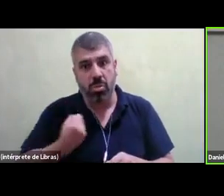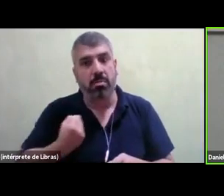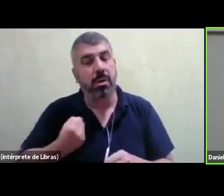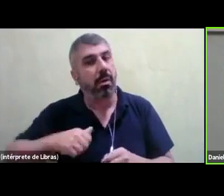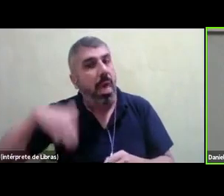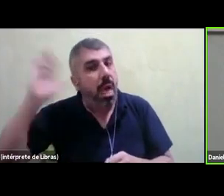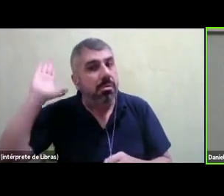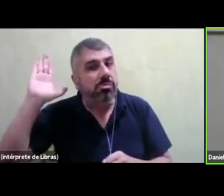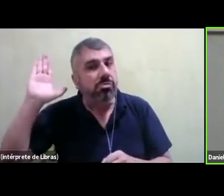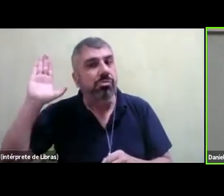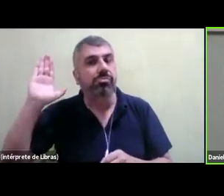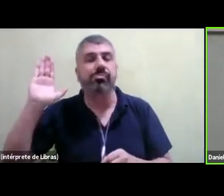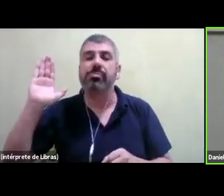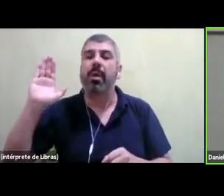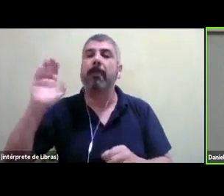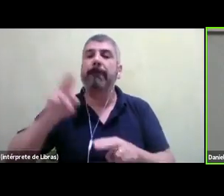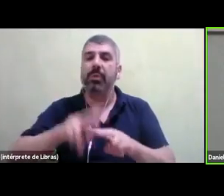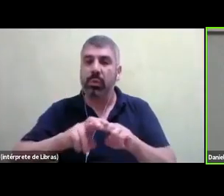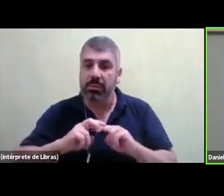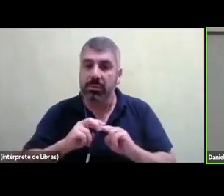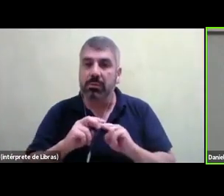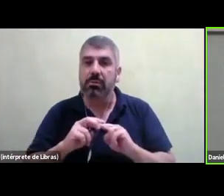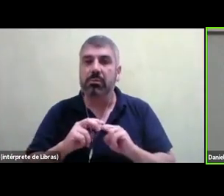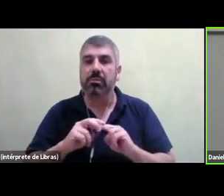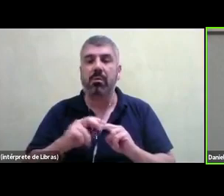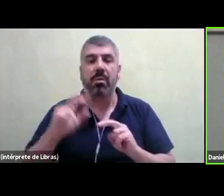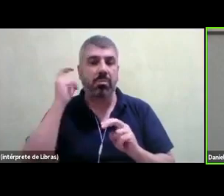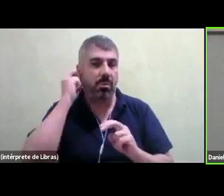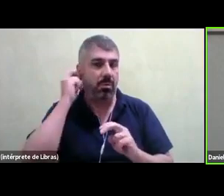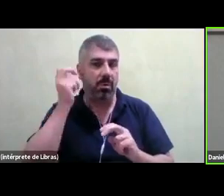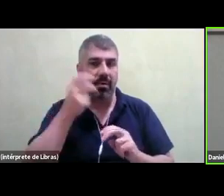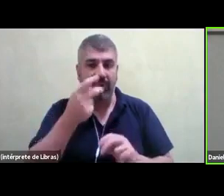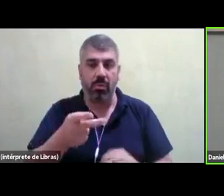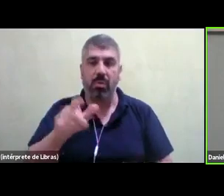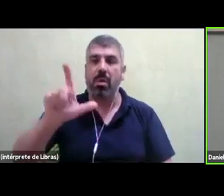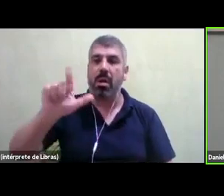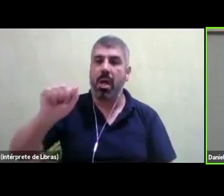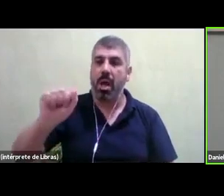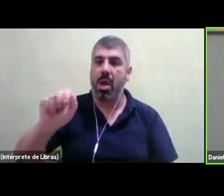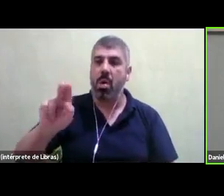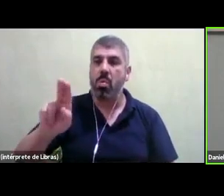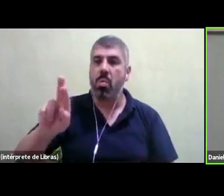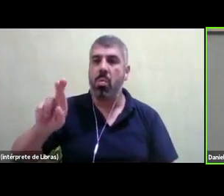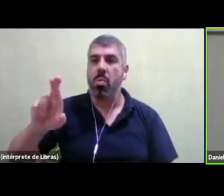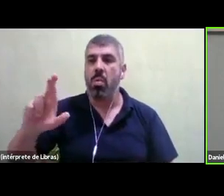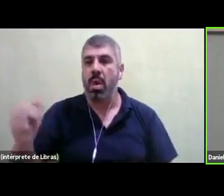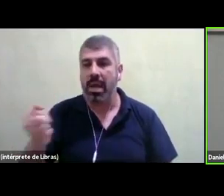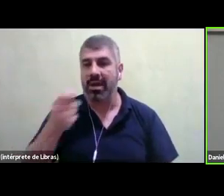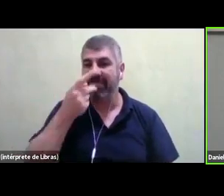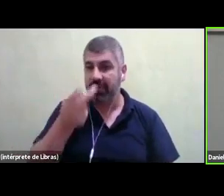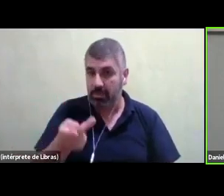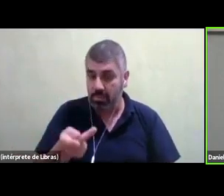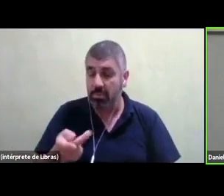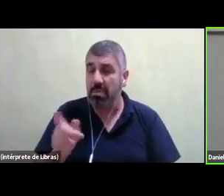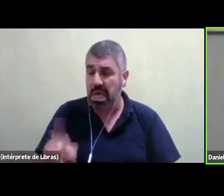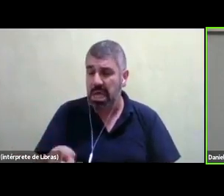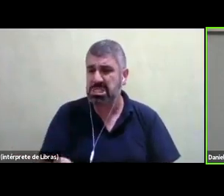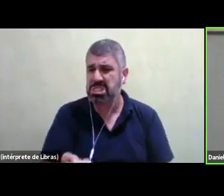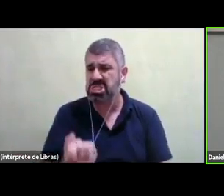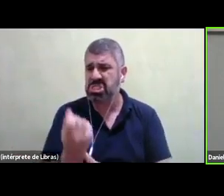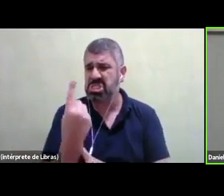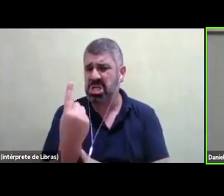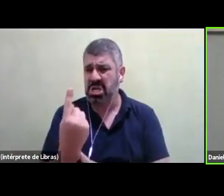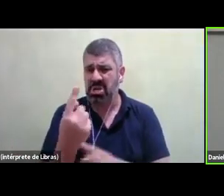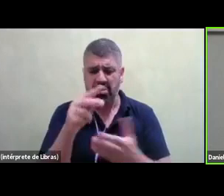por isso, como já foi falado pela Antonieta, pela Laura, né? Causa estranheza a gente ler